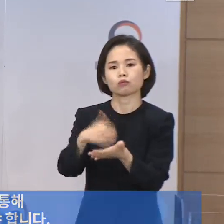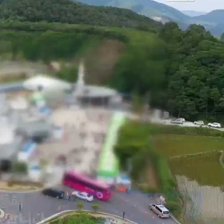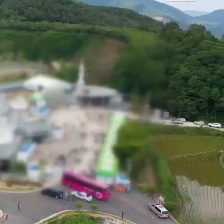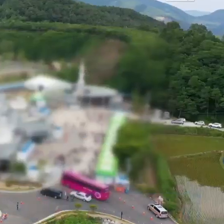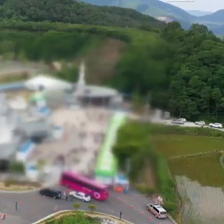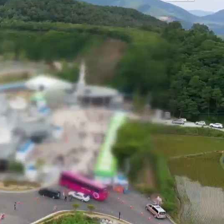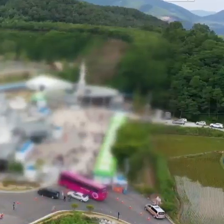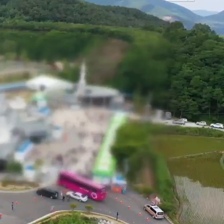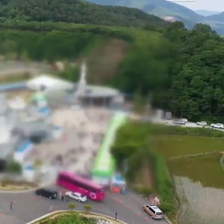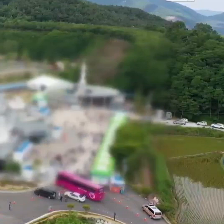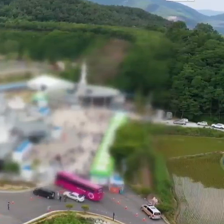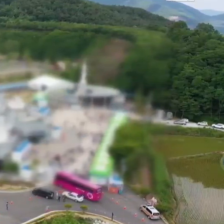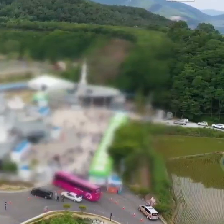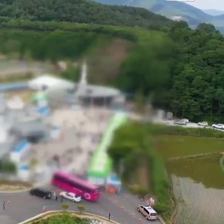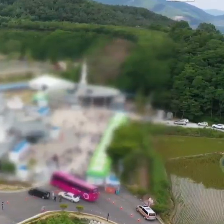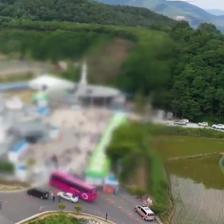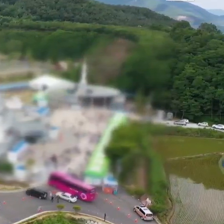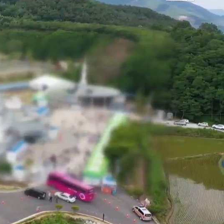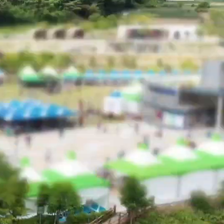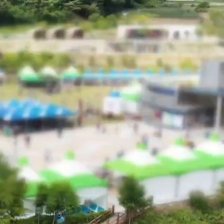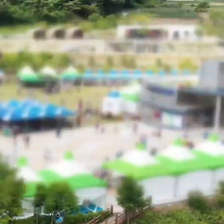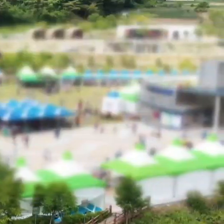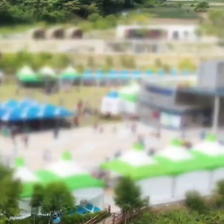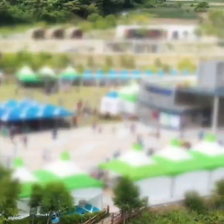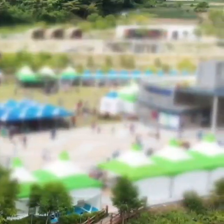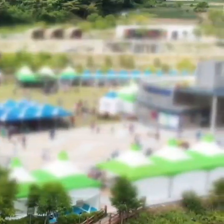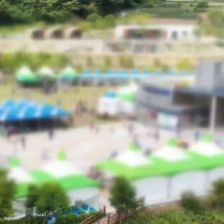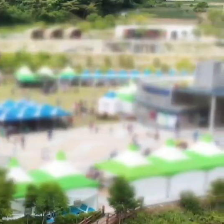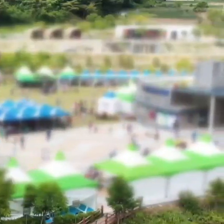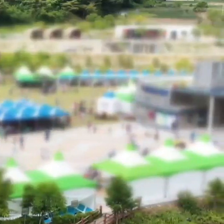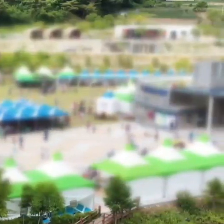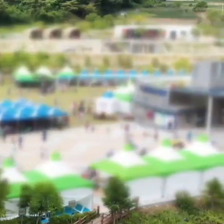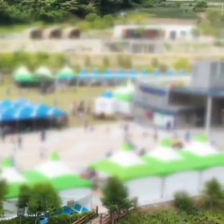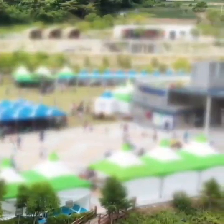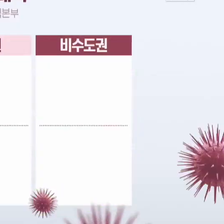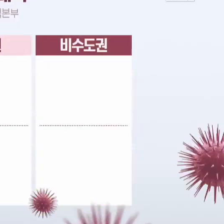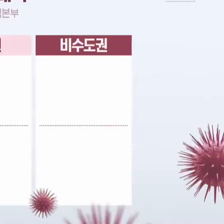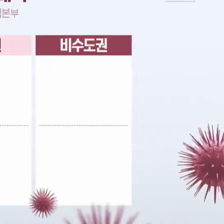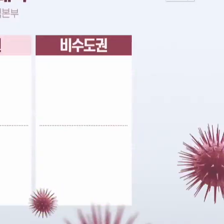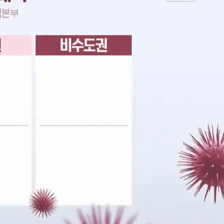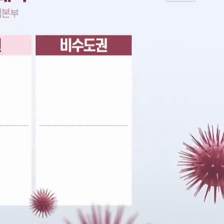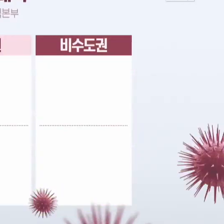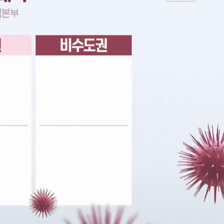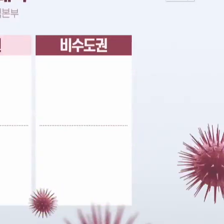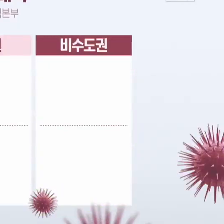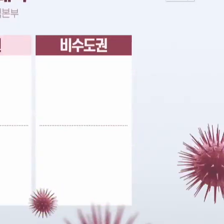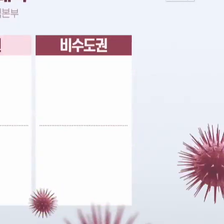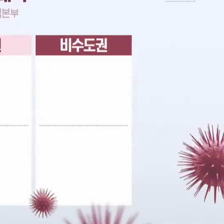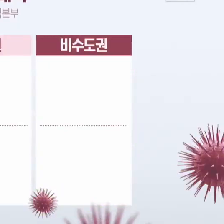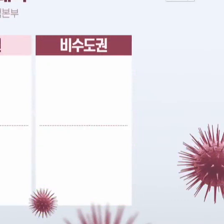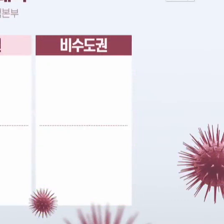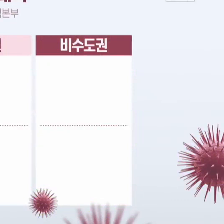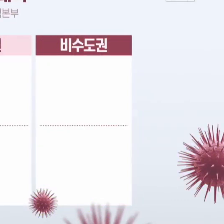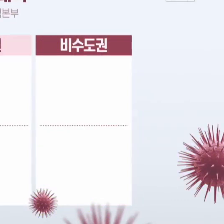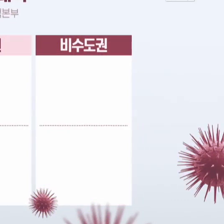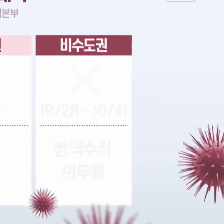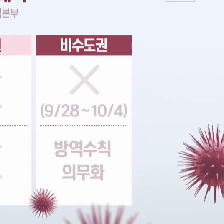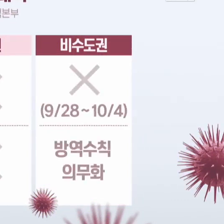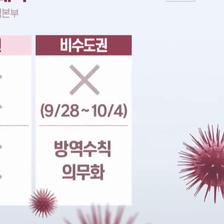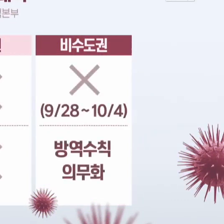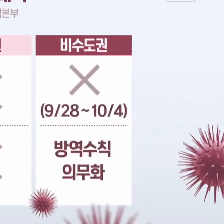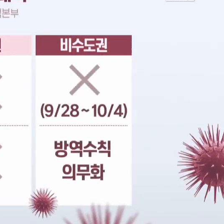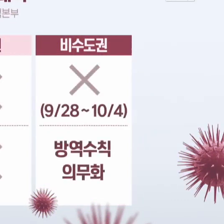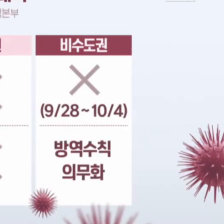합니다. 비수도권에서는 마을 잔치나 지역 축제가 금지됩니다. 또 일부 지자체가 허용한